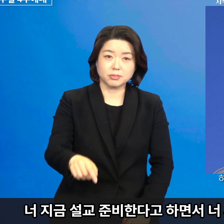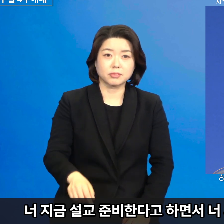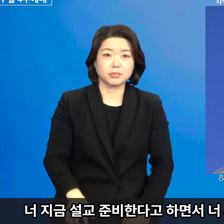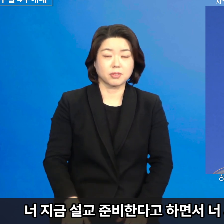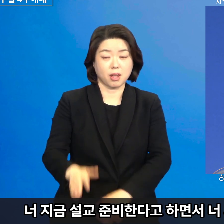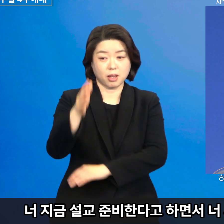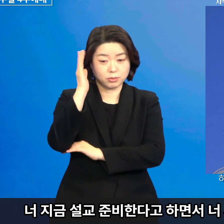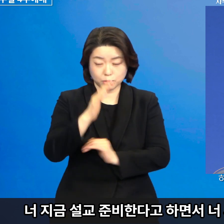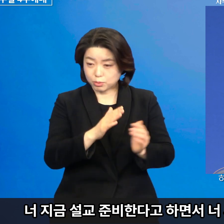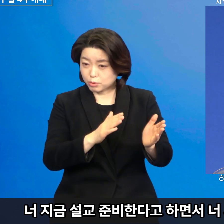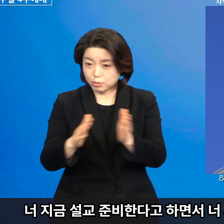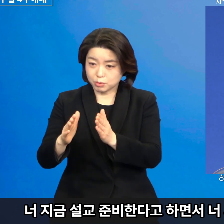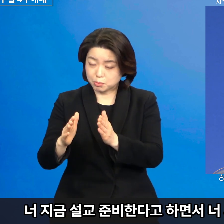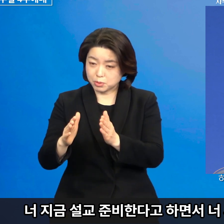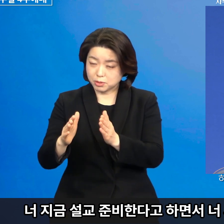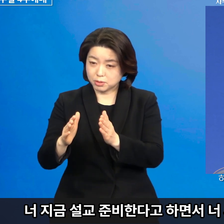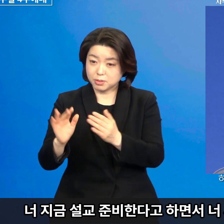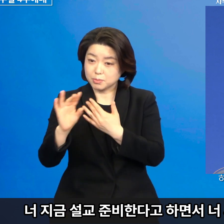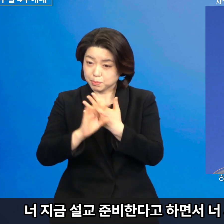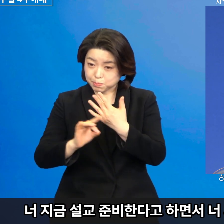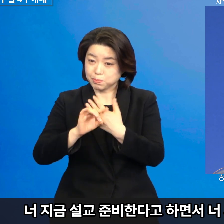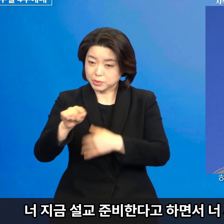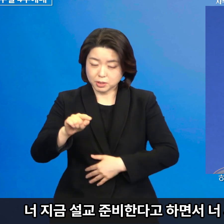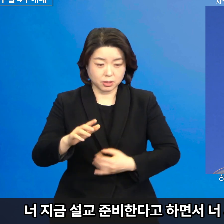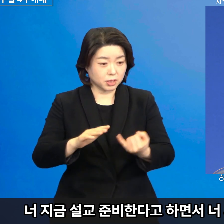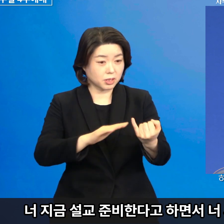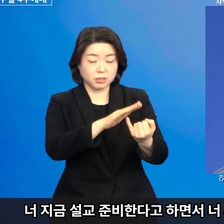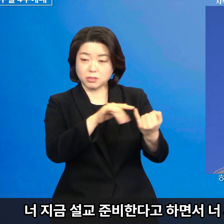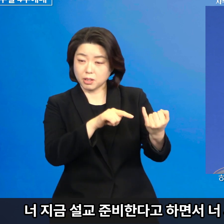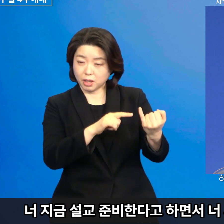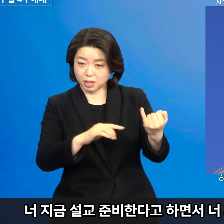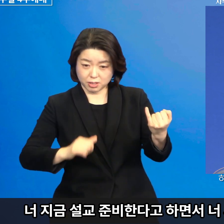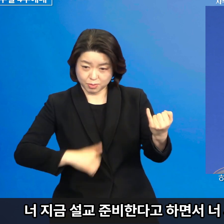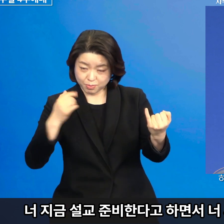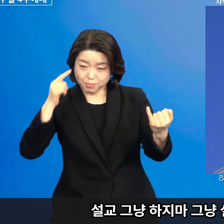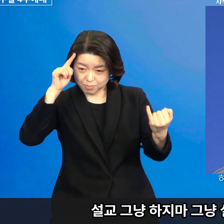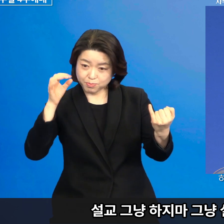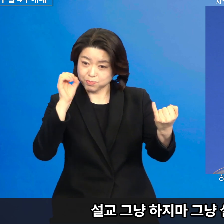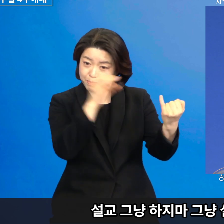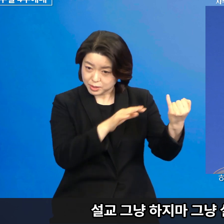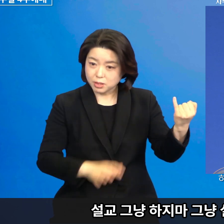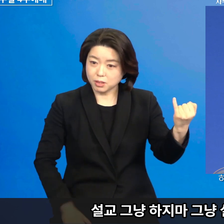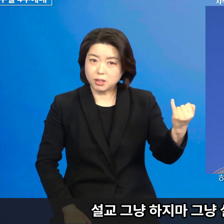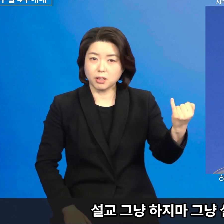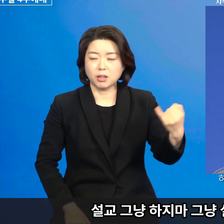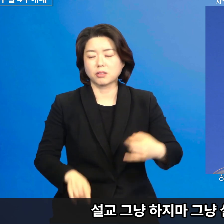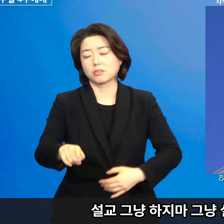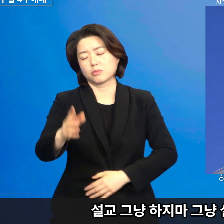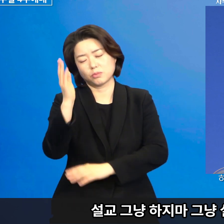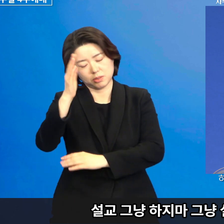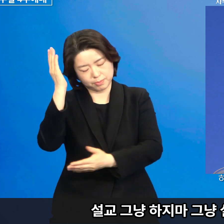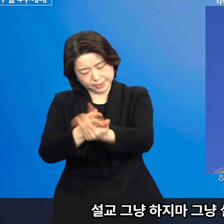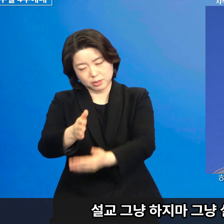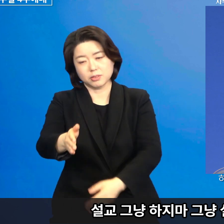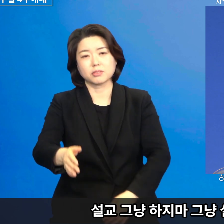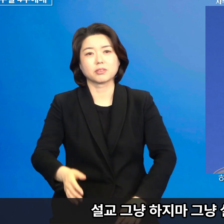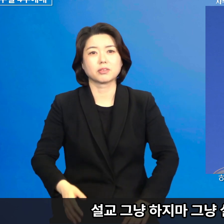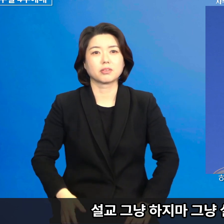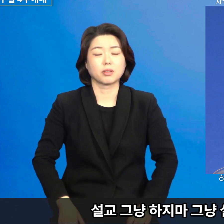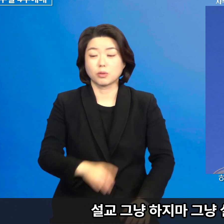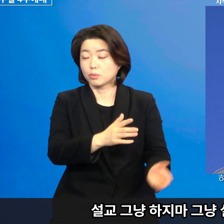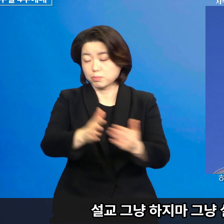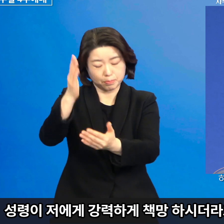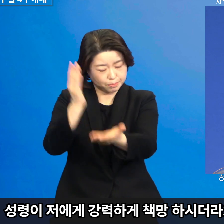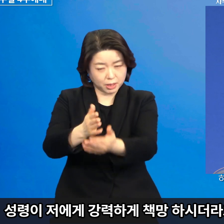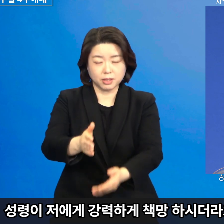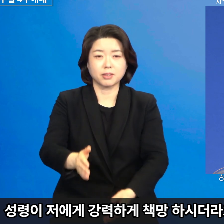설교 준비한다고 하면서 너 사랑하는 아내에게 지금 짜증낸 거니? 설교 그냥 하지 마. 그냥 설교 준비하지 마.